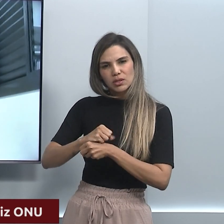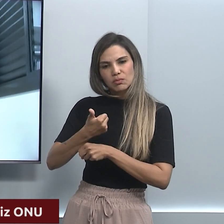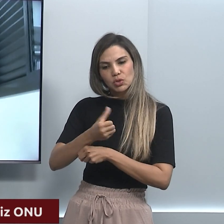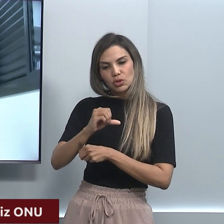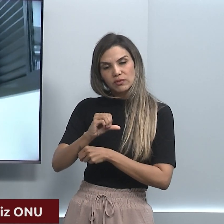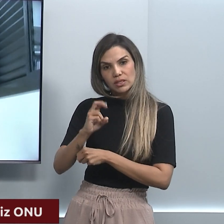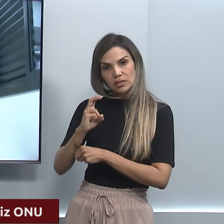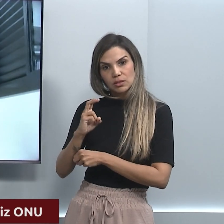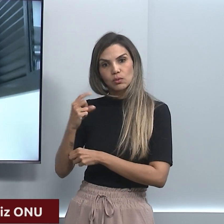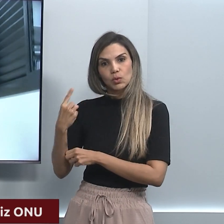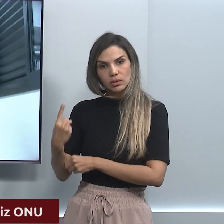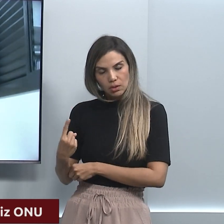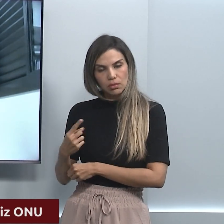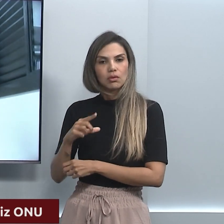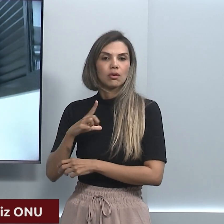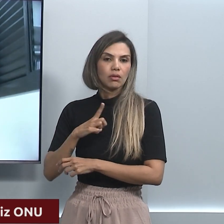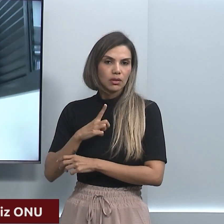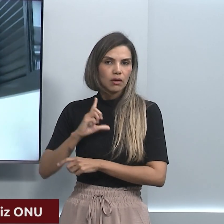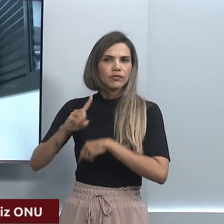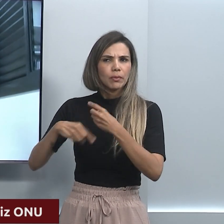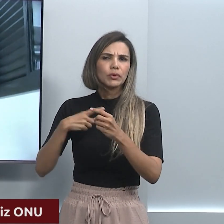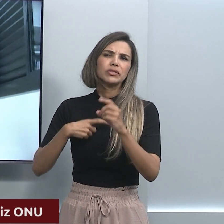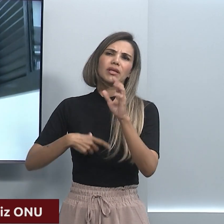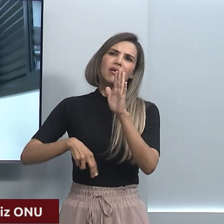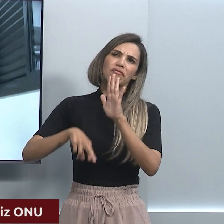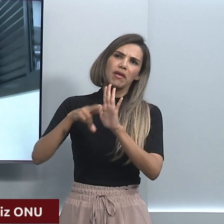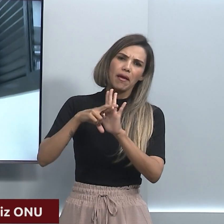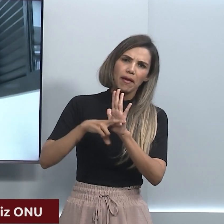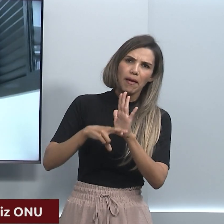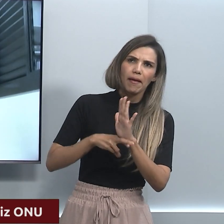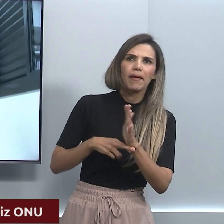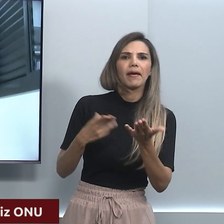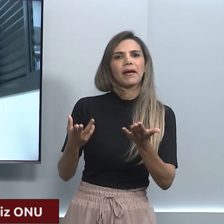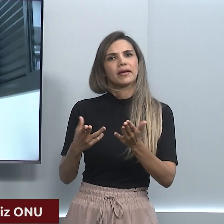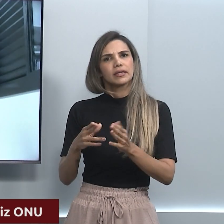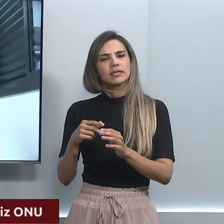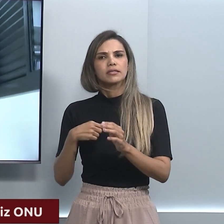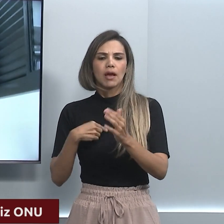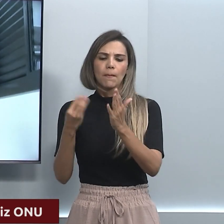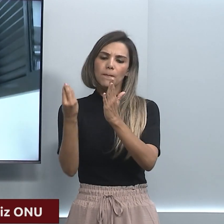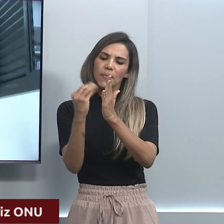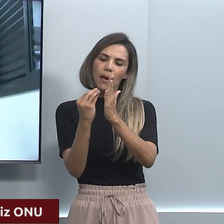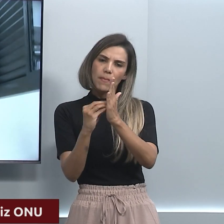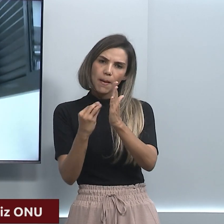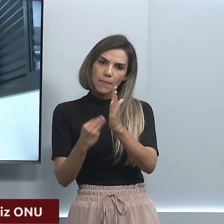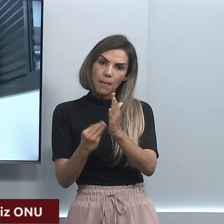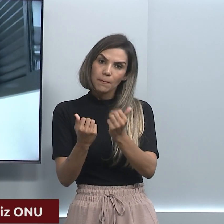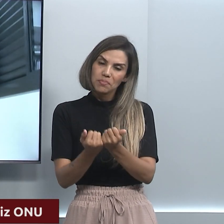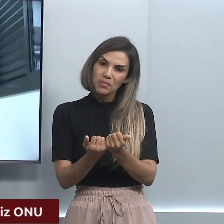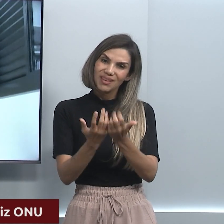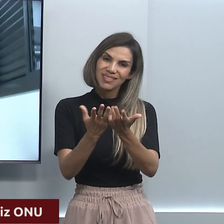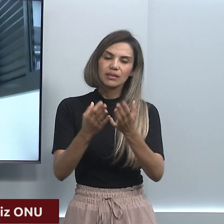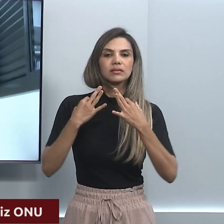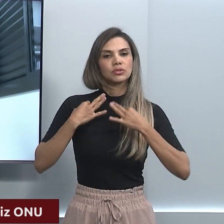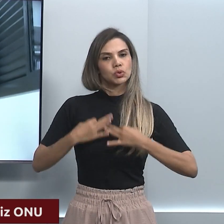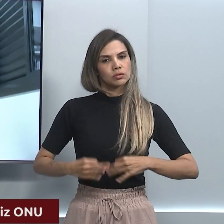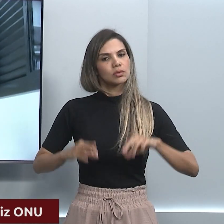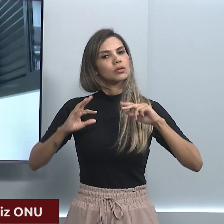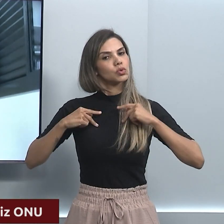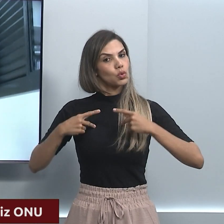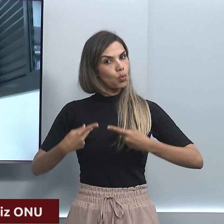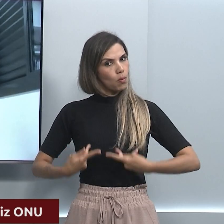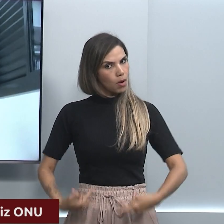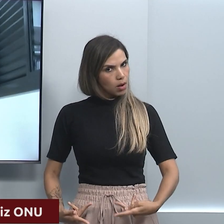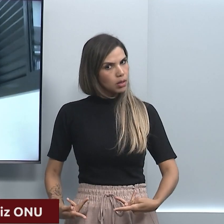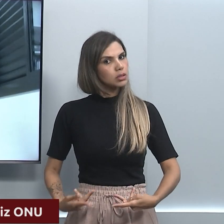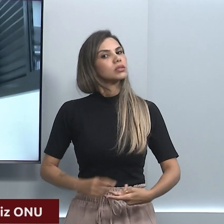outras normativas internacionais e também regionais foram pensadas para garantir a dignidade humana